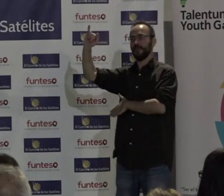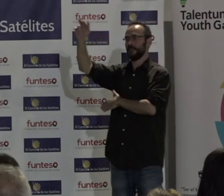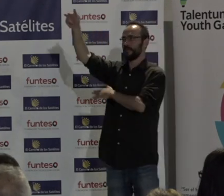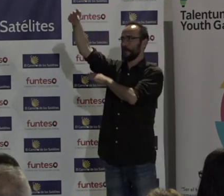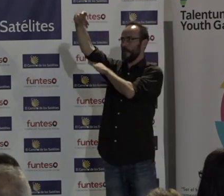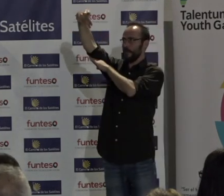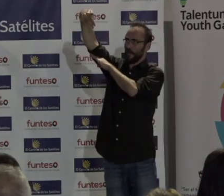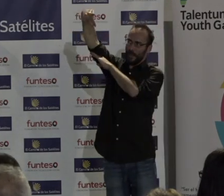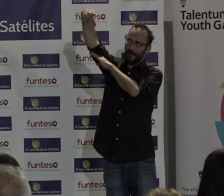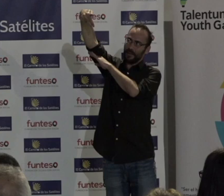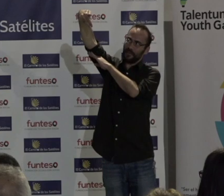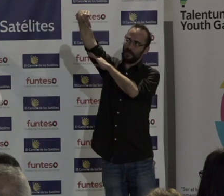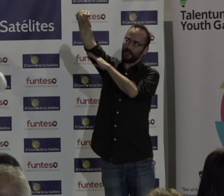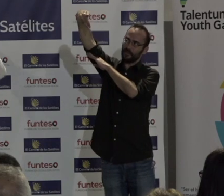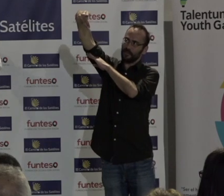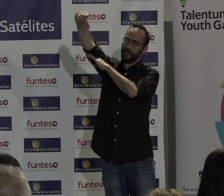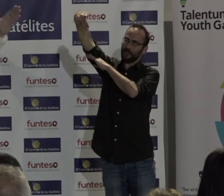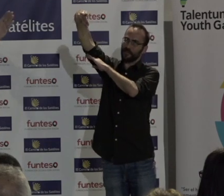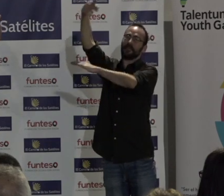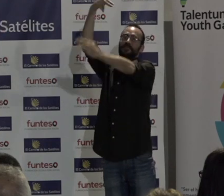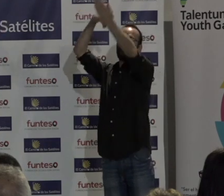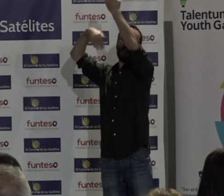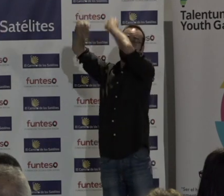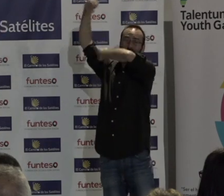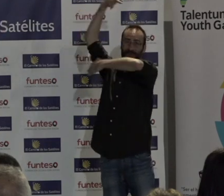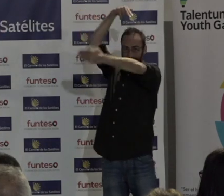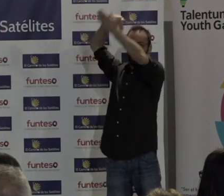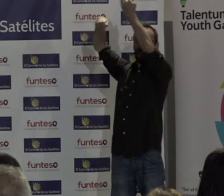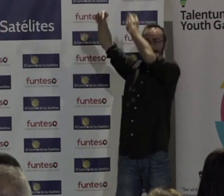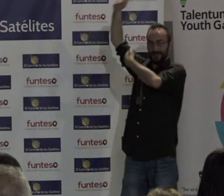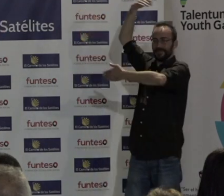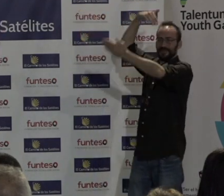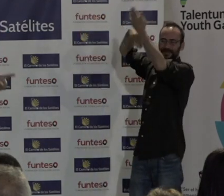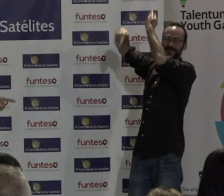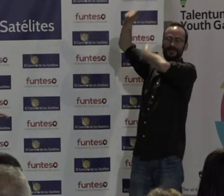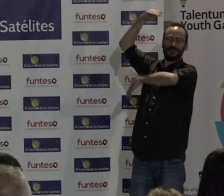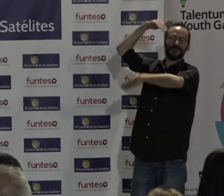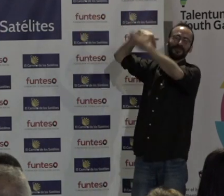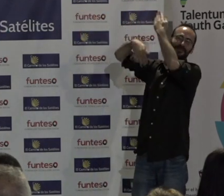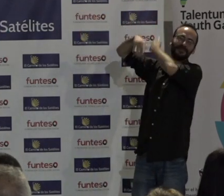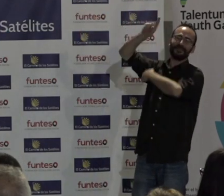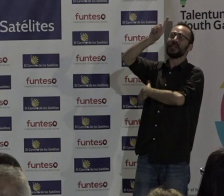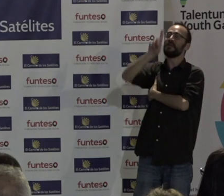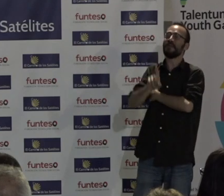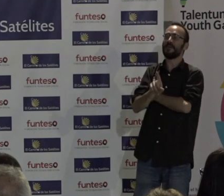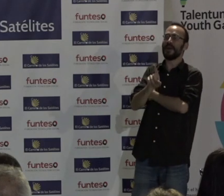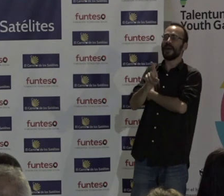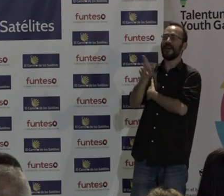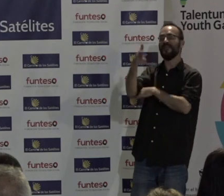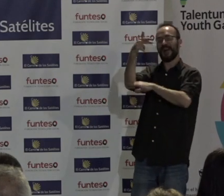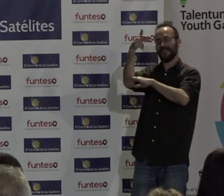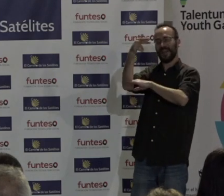La primera bandera de Galicia, y estamos hablando de hace siglos, era la bandera blanca. ¿Por qué?